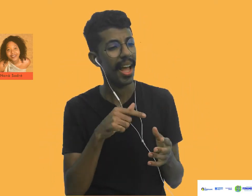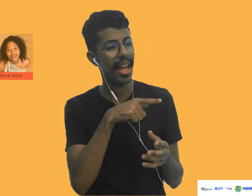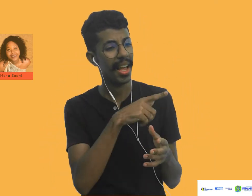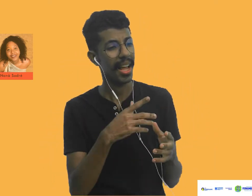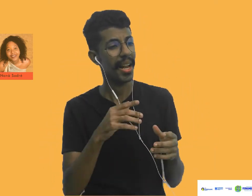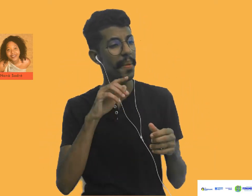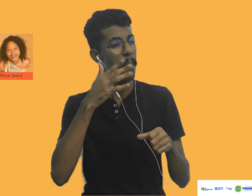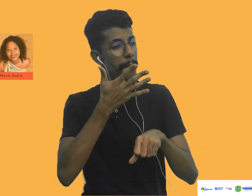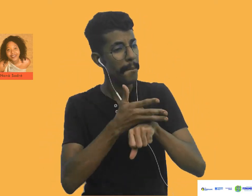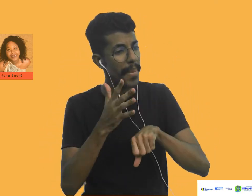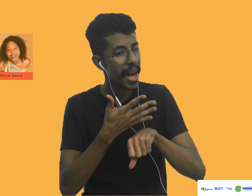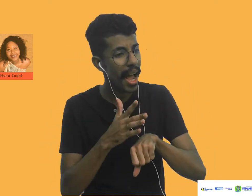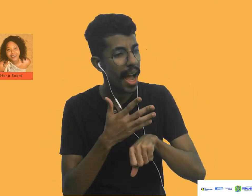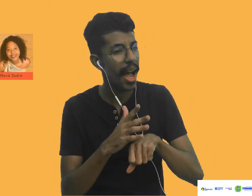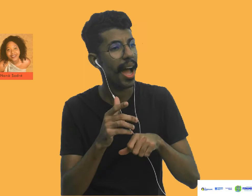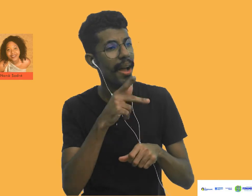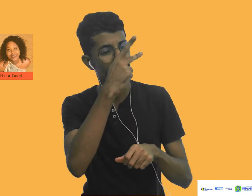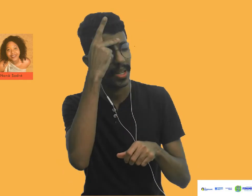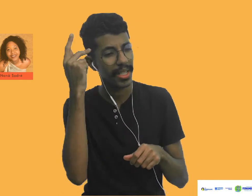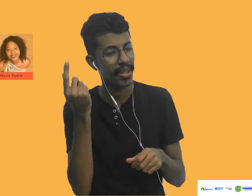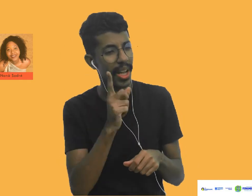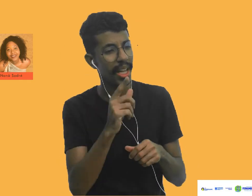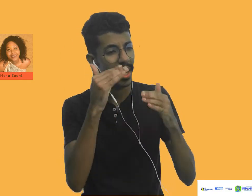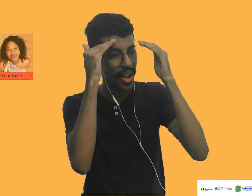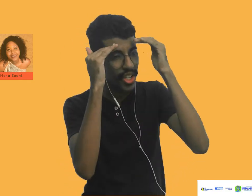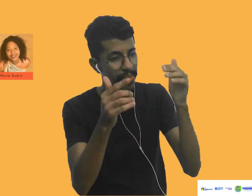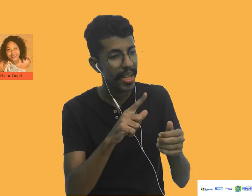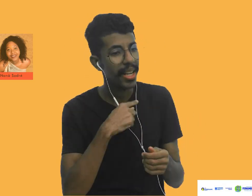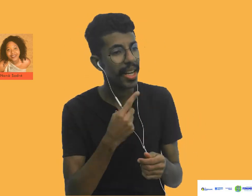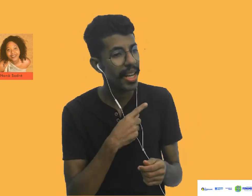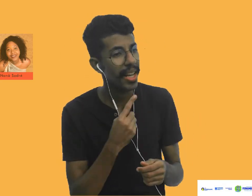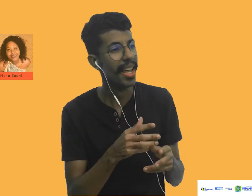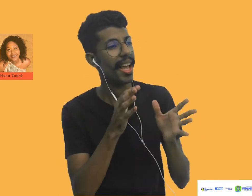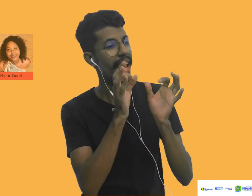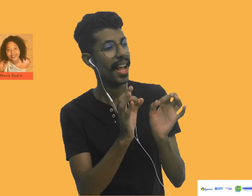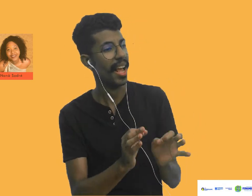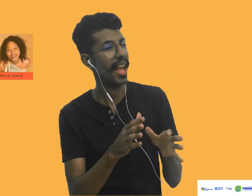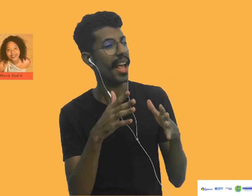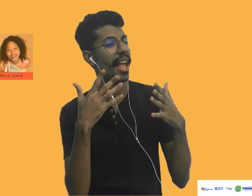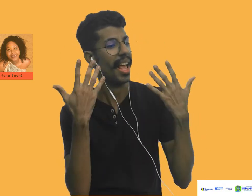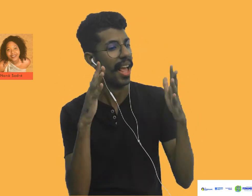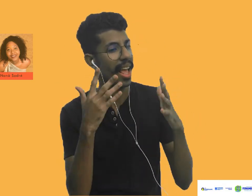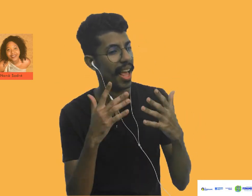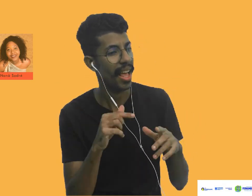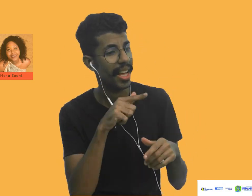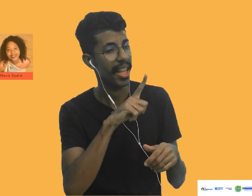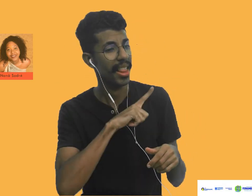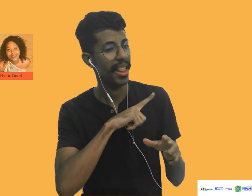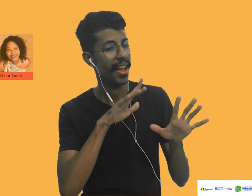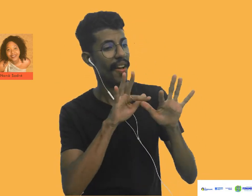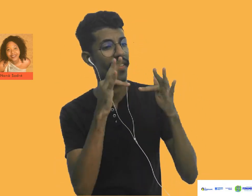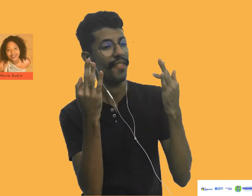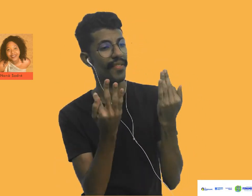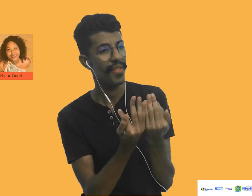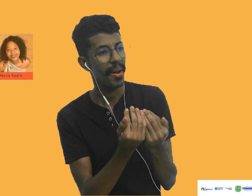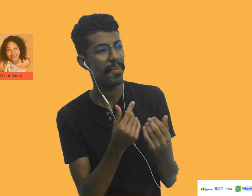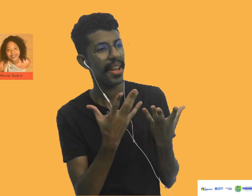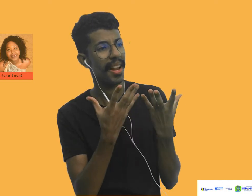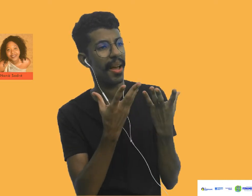todo de branquitude, que passa por cima das pessoas, não respeita o próximo, né? Que veio de uma